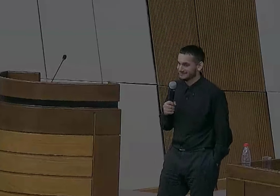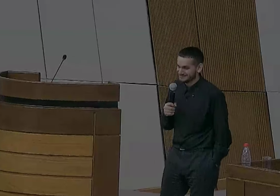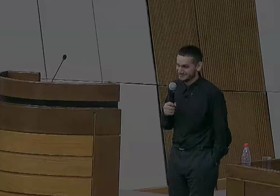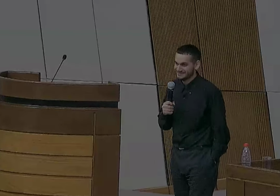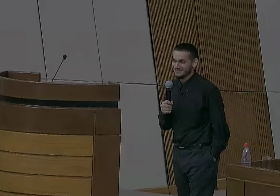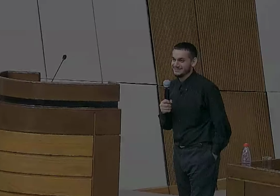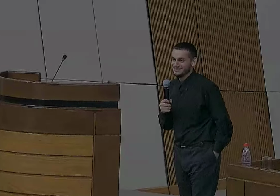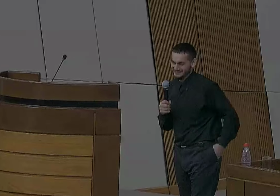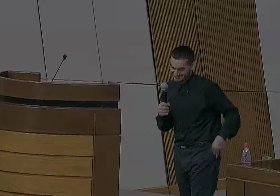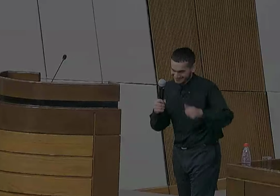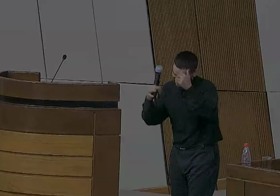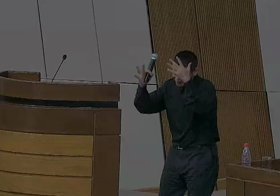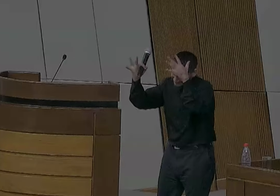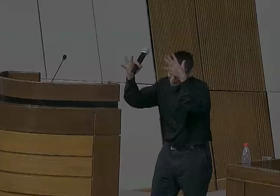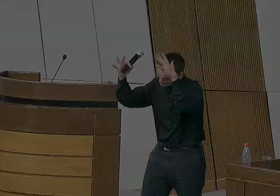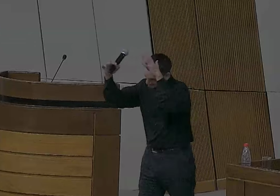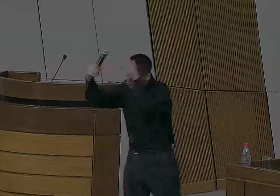dice.